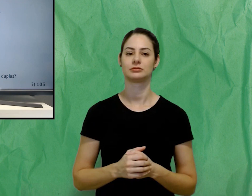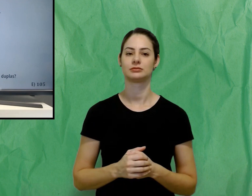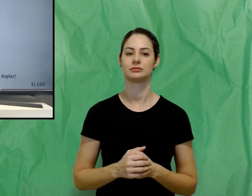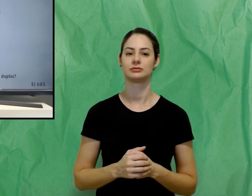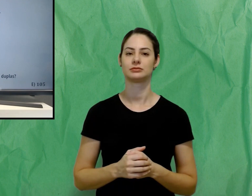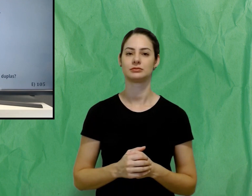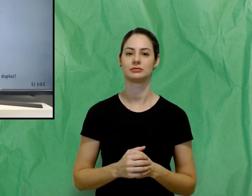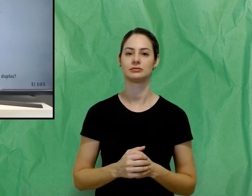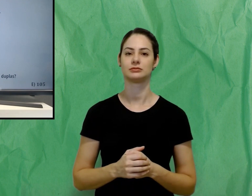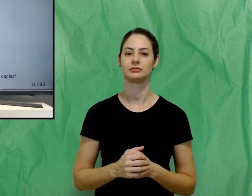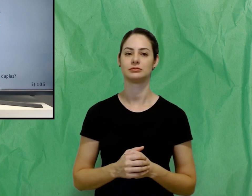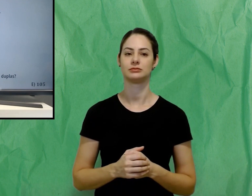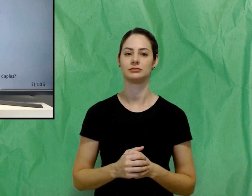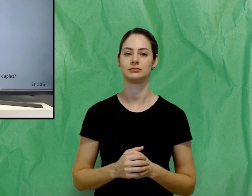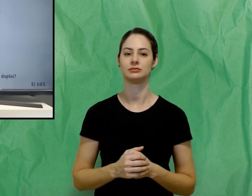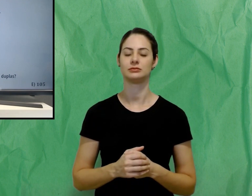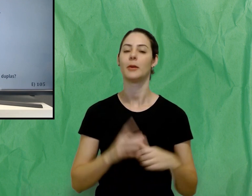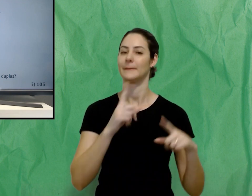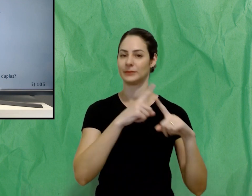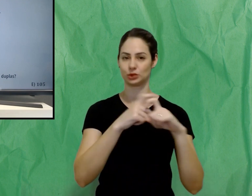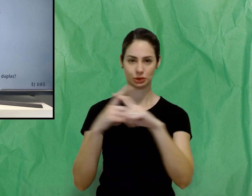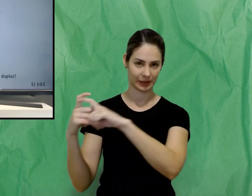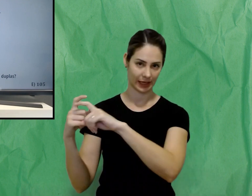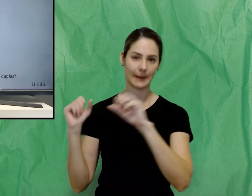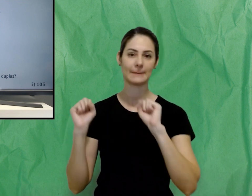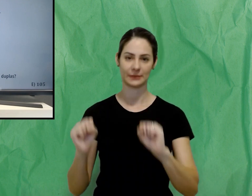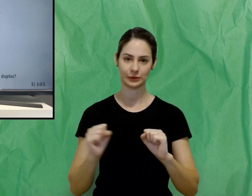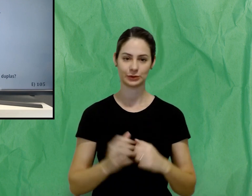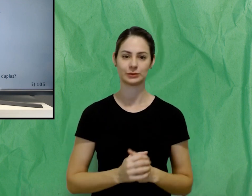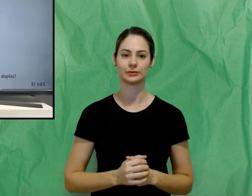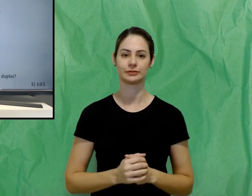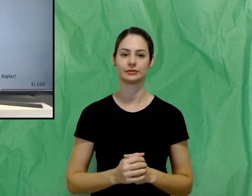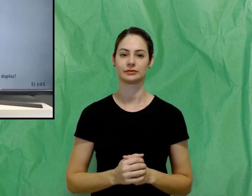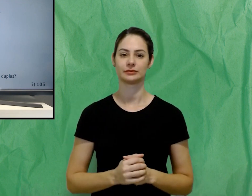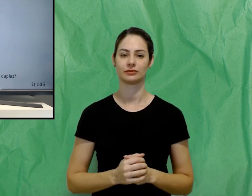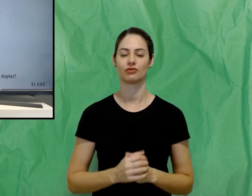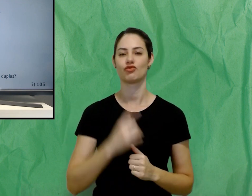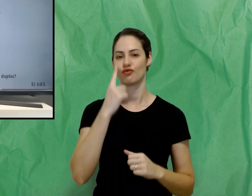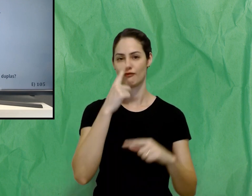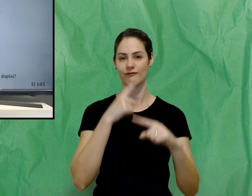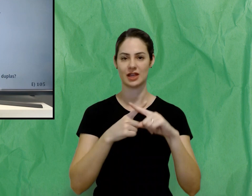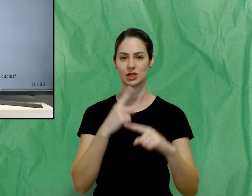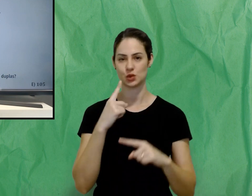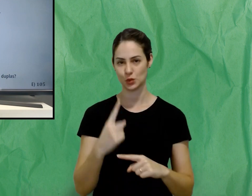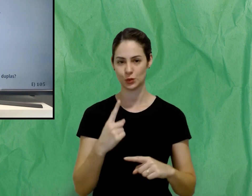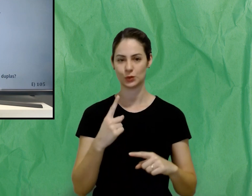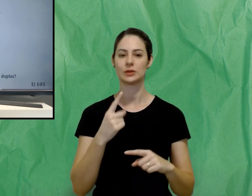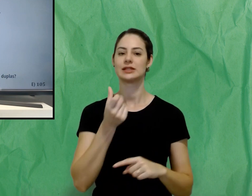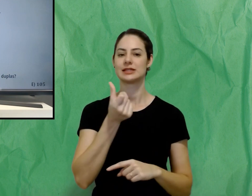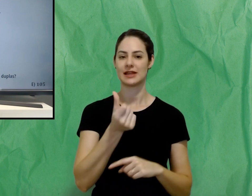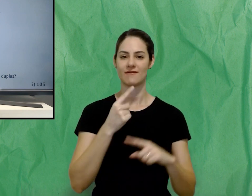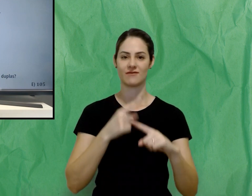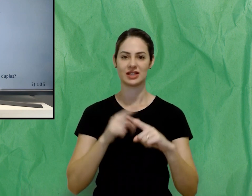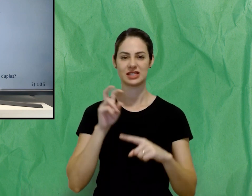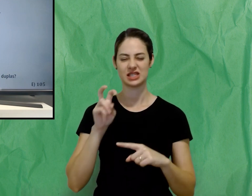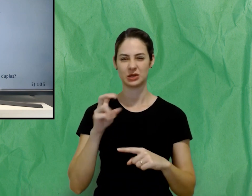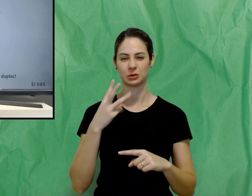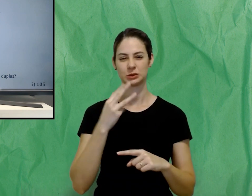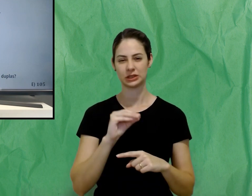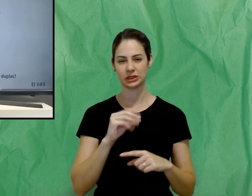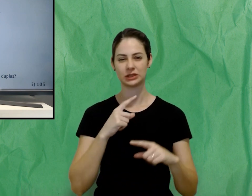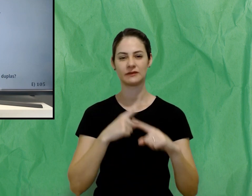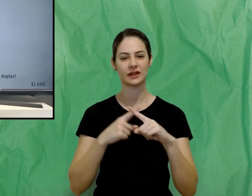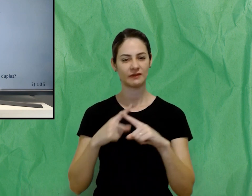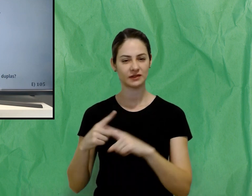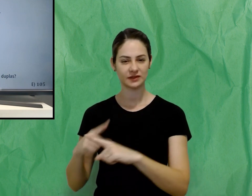continuação, né? Então eu vou ter sempre 1 vezes 1, 6 vezes 5, 30, 30 vezes